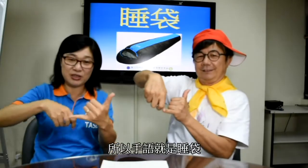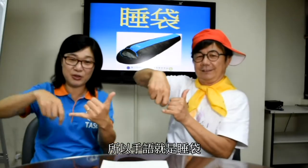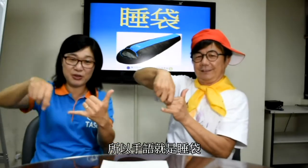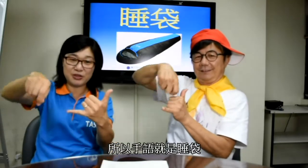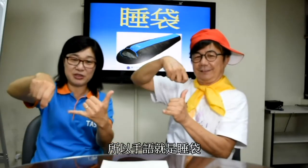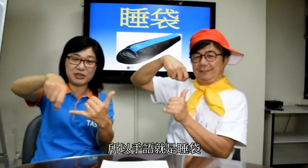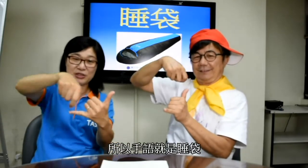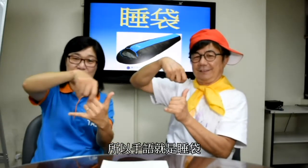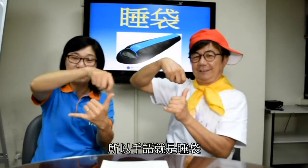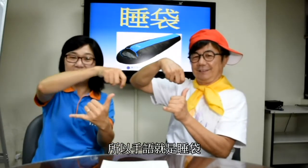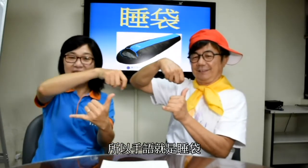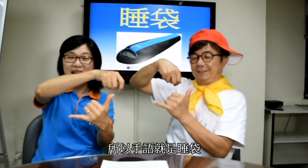语就是